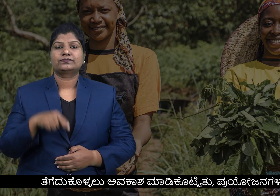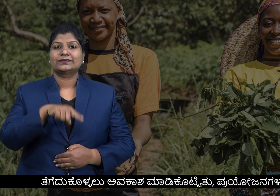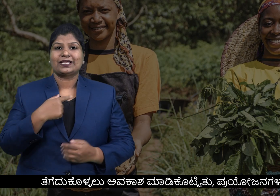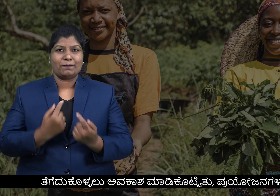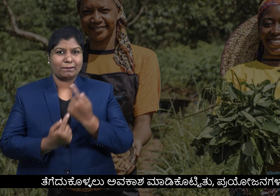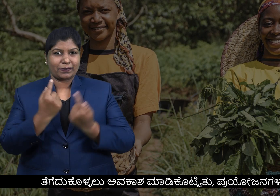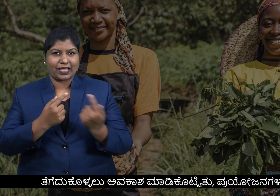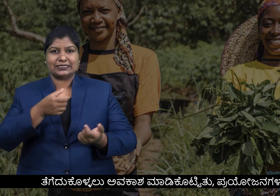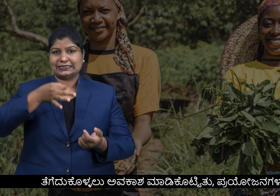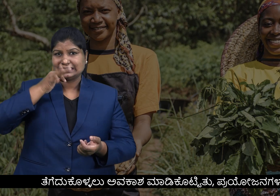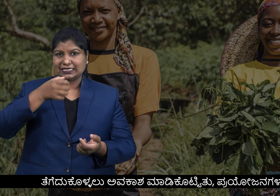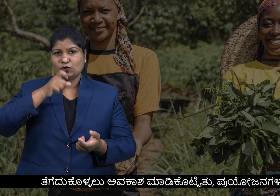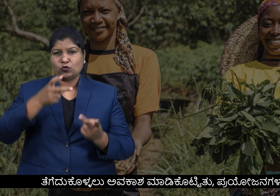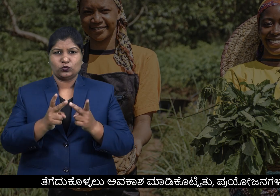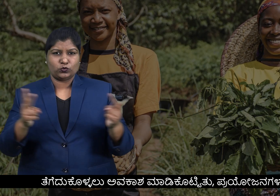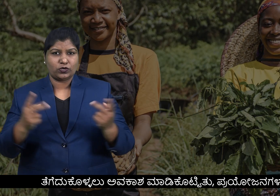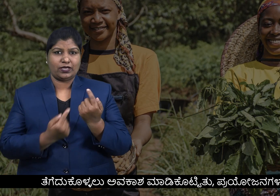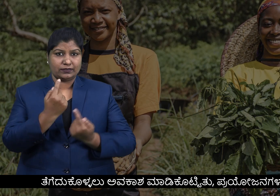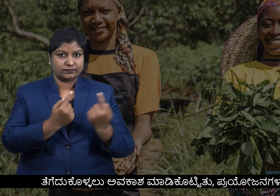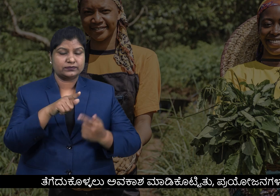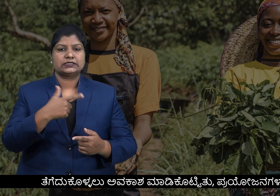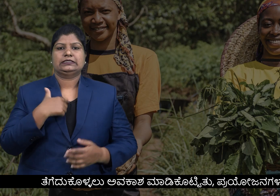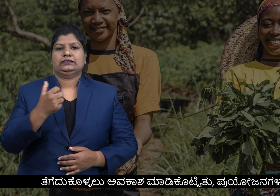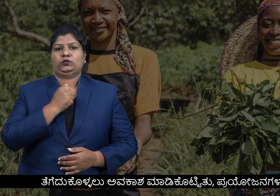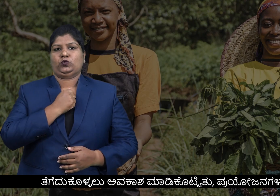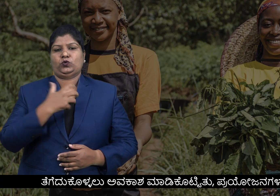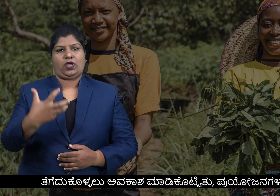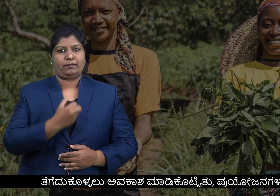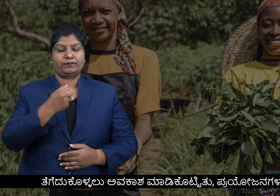ಮಾಡಿಕೊಟ್ಟಿತು, ಪ್ರಯೋಜನಗಳನ್ನು ಪಡೆಯಿತು.